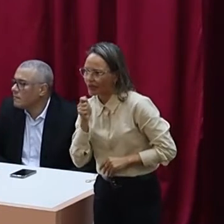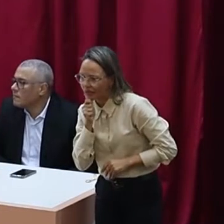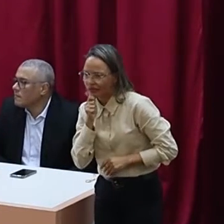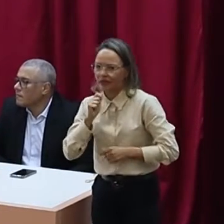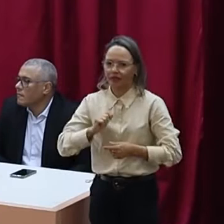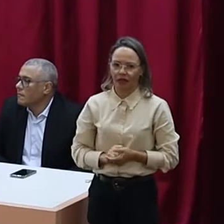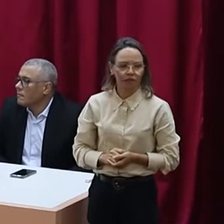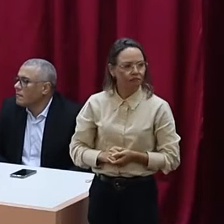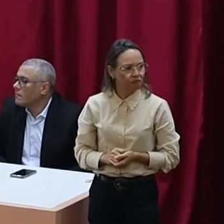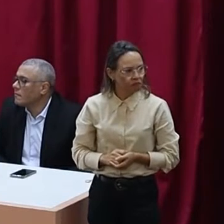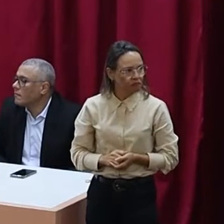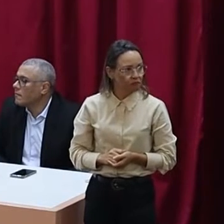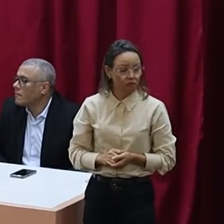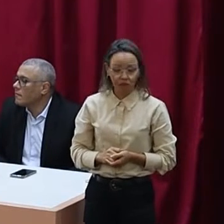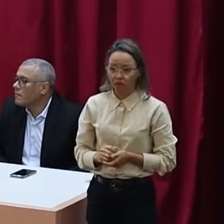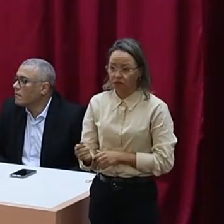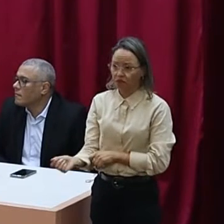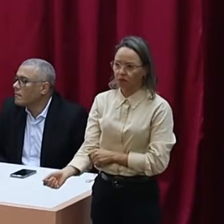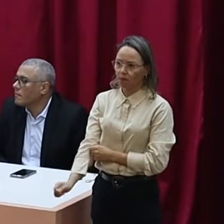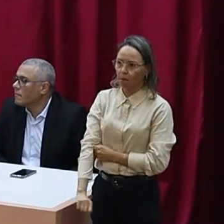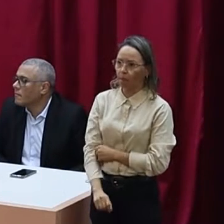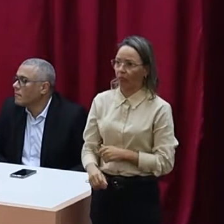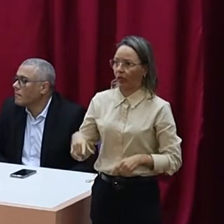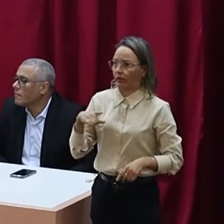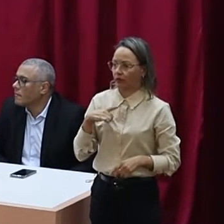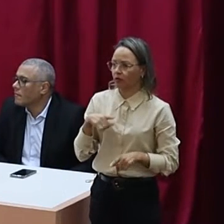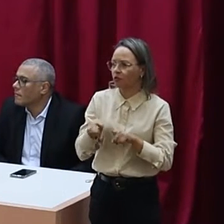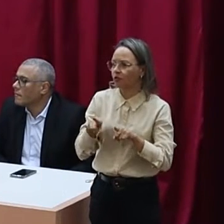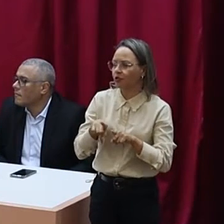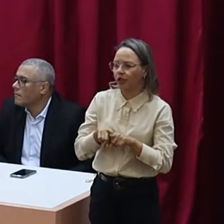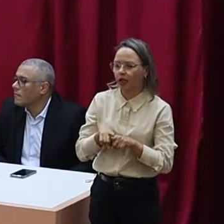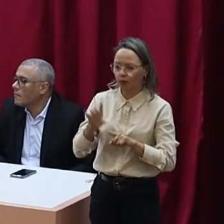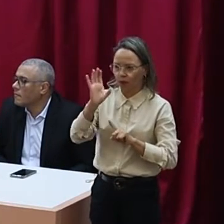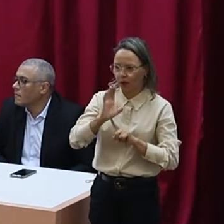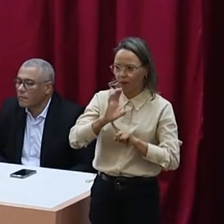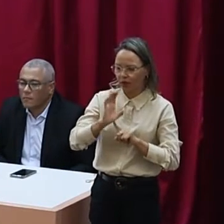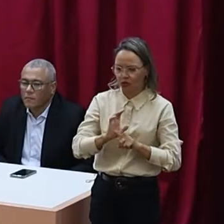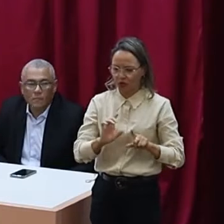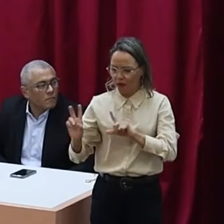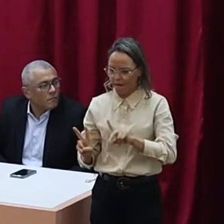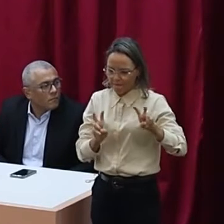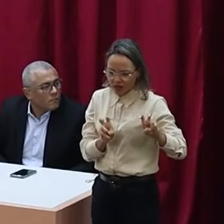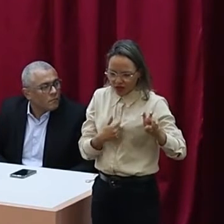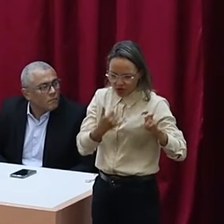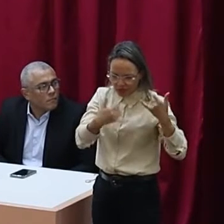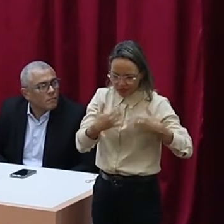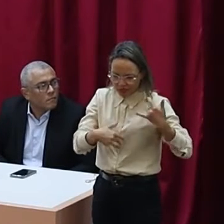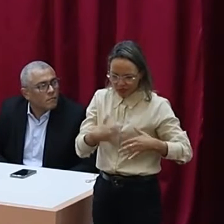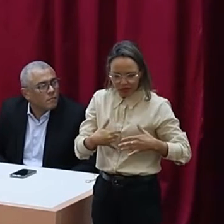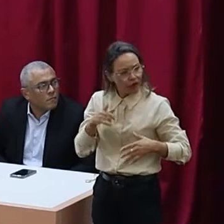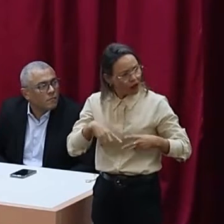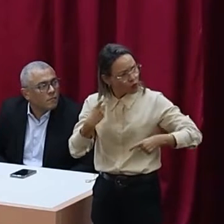Tem um momento bastante significativo que a gente discute nesse capítulo, se puder passar, que é